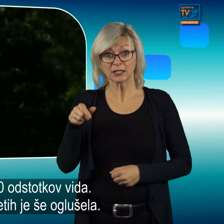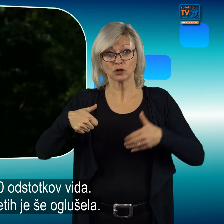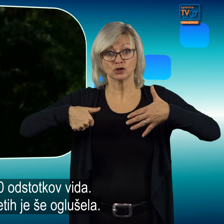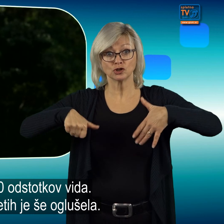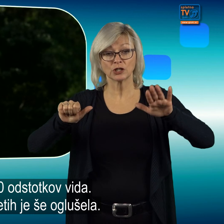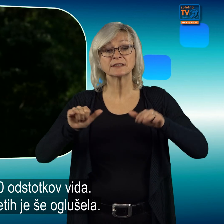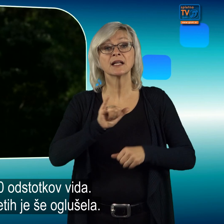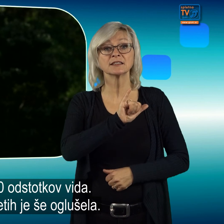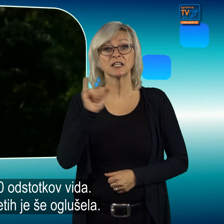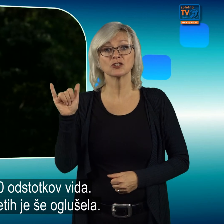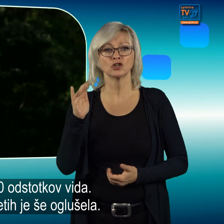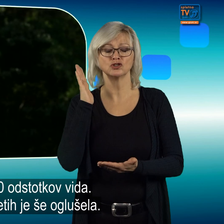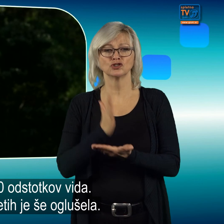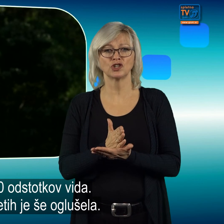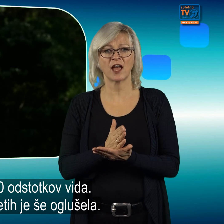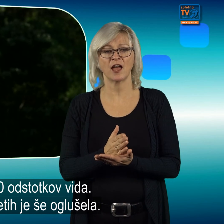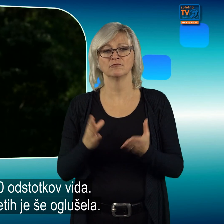Pri 16 letih je še oglušela.